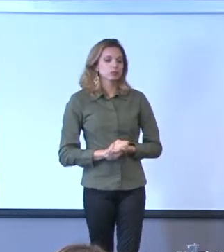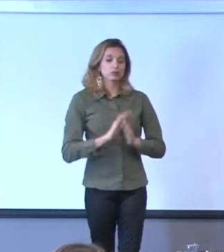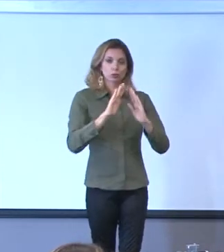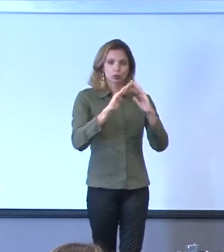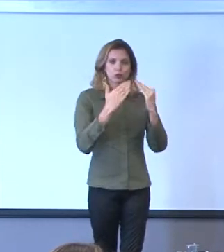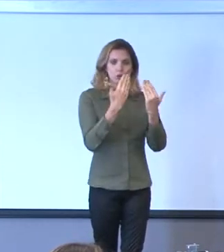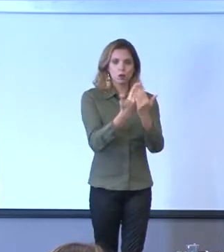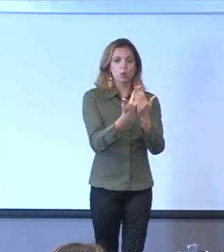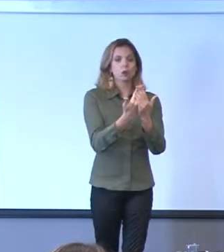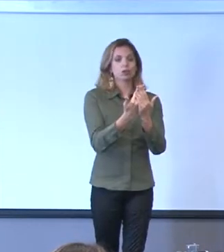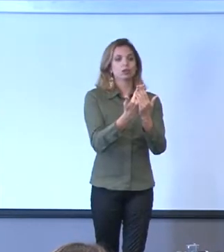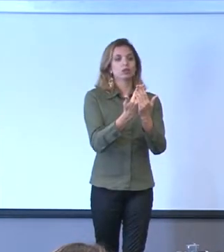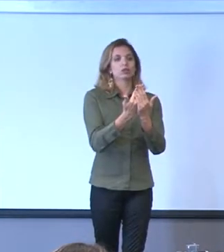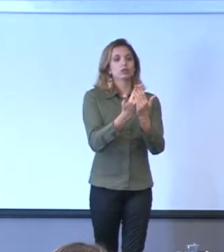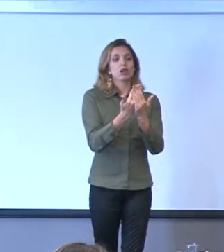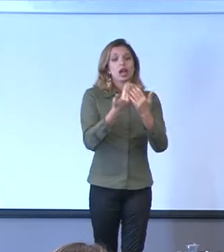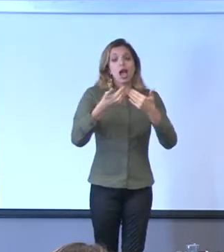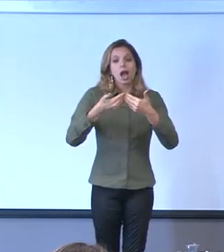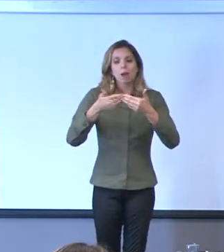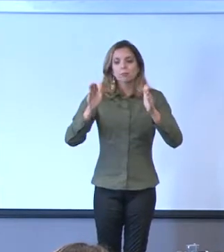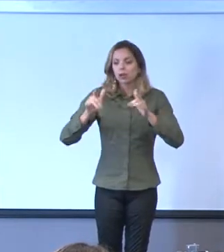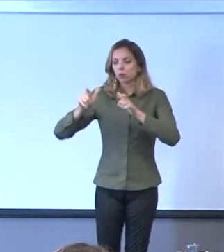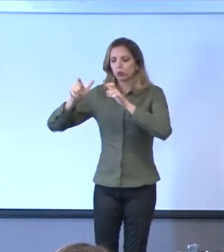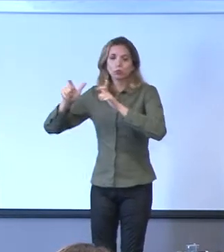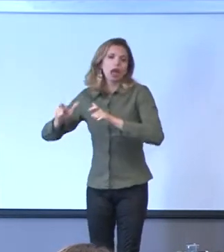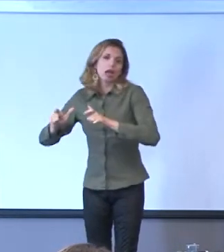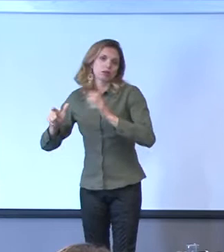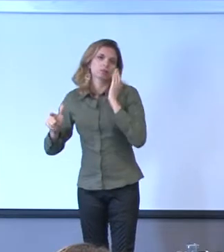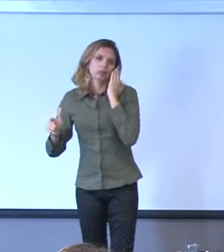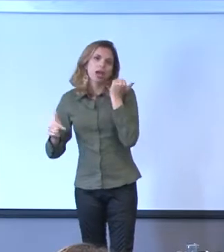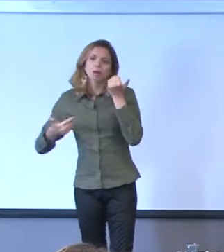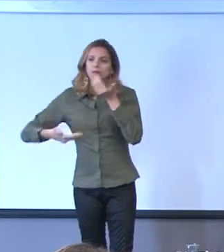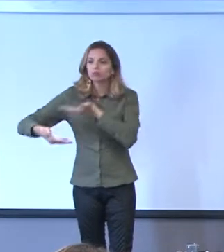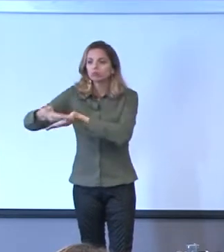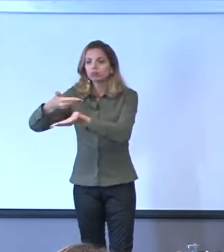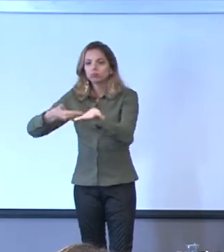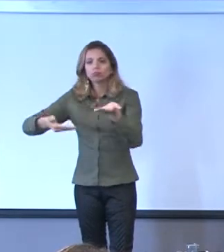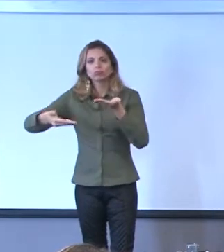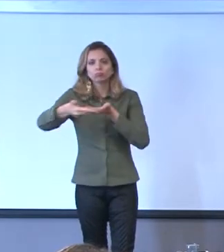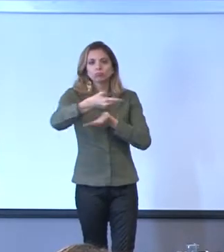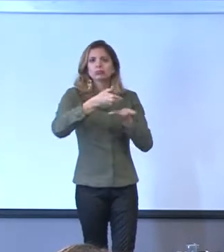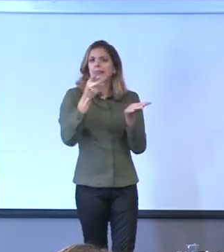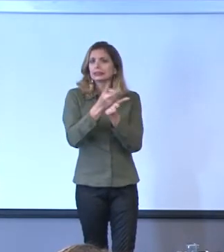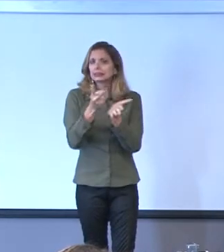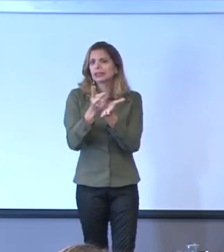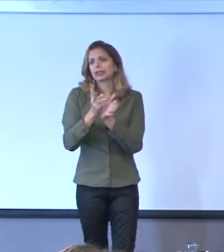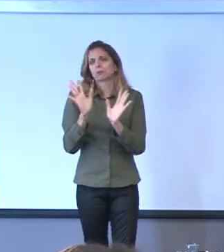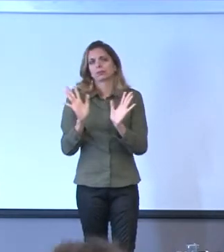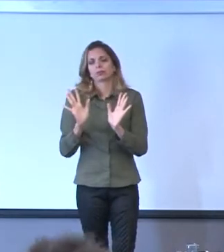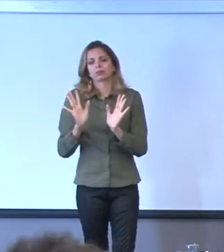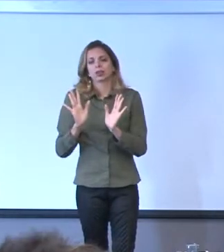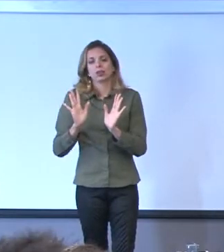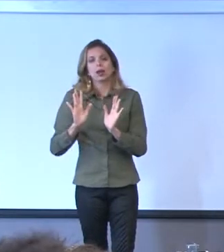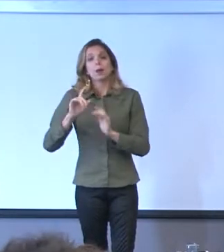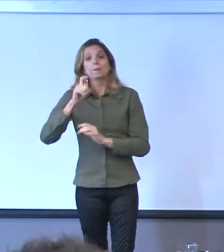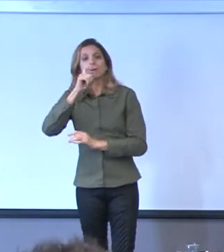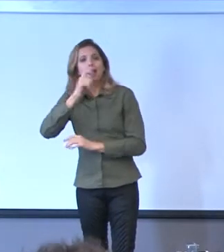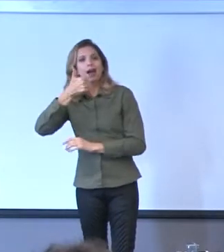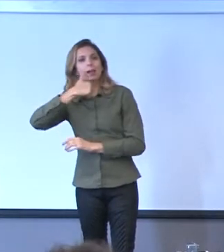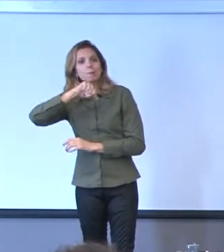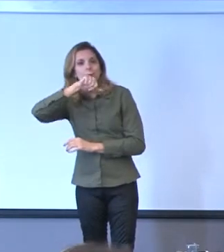escolas que abriam espaços com uma frequência sistemática para que os